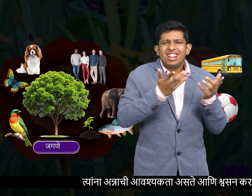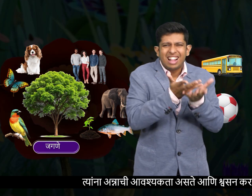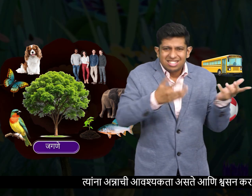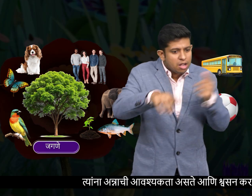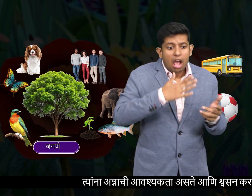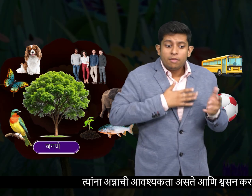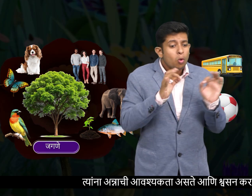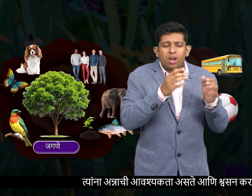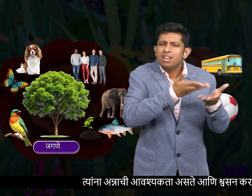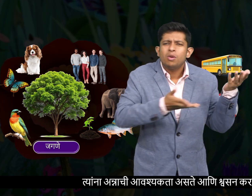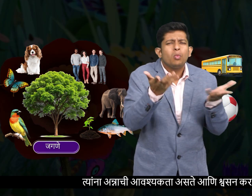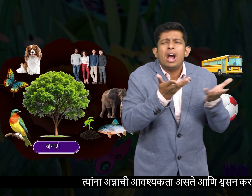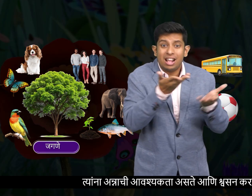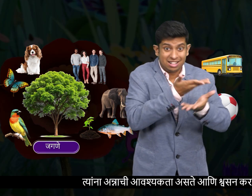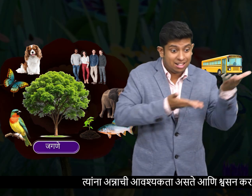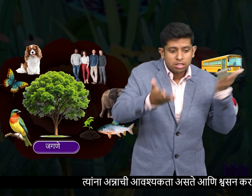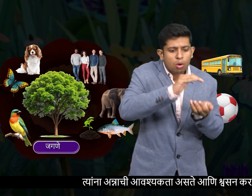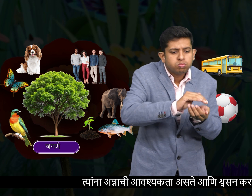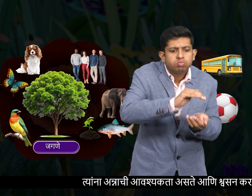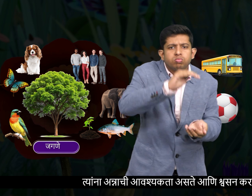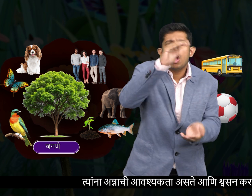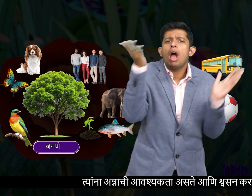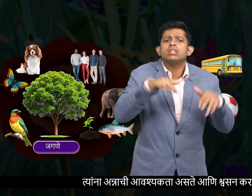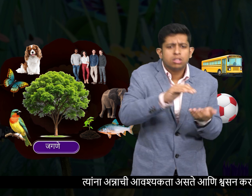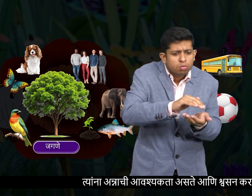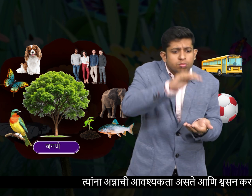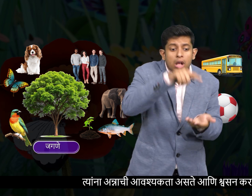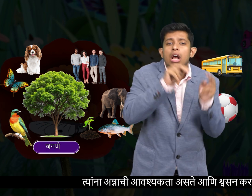आवश्यकता असते आणि ते श्वसन करतात.